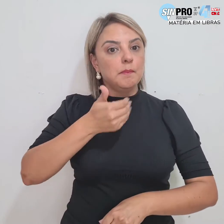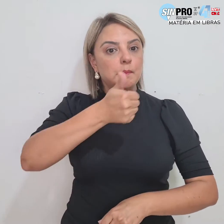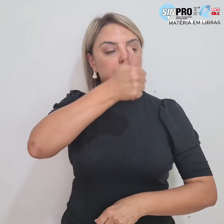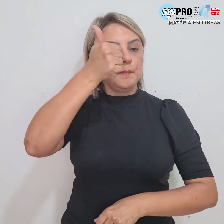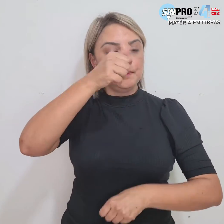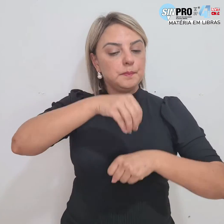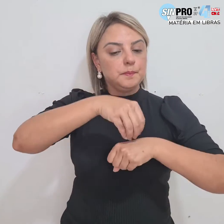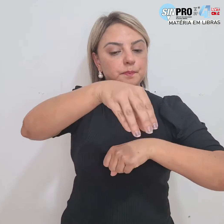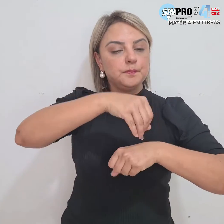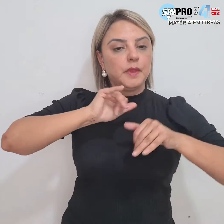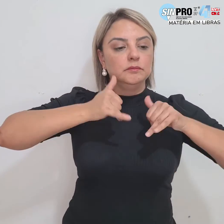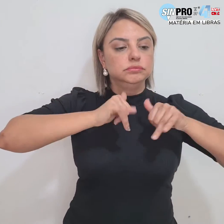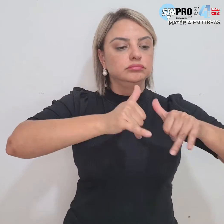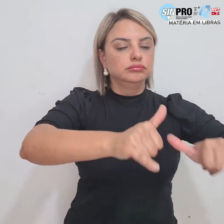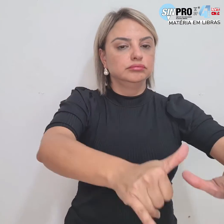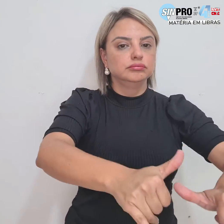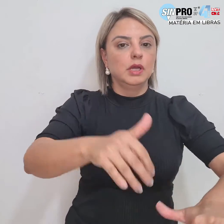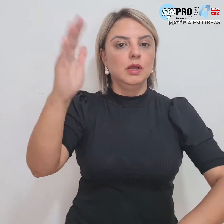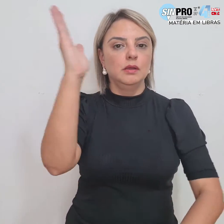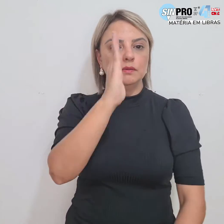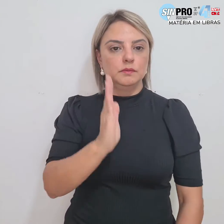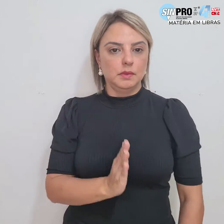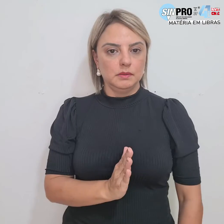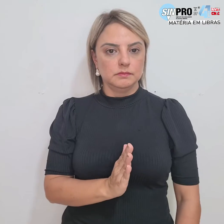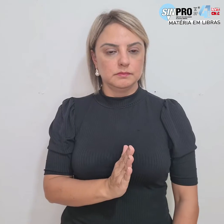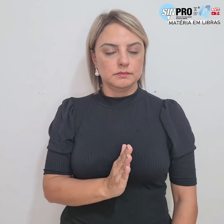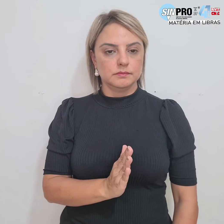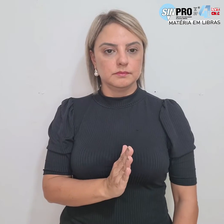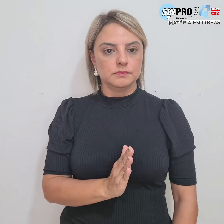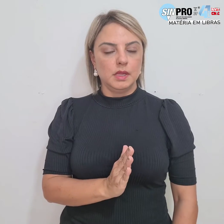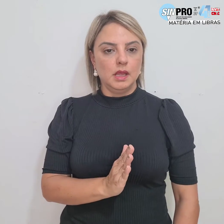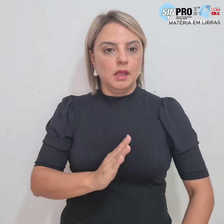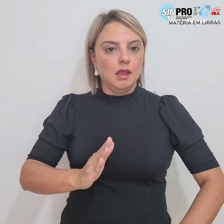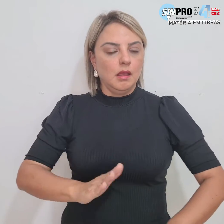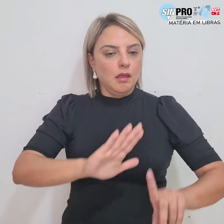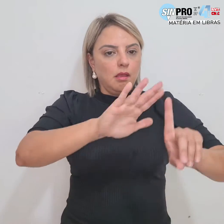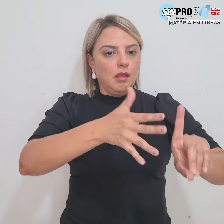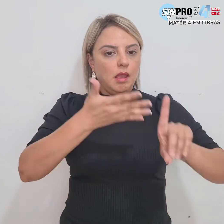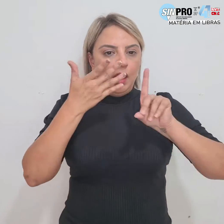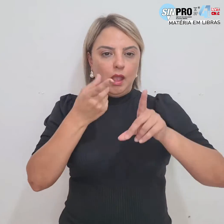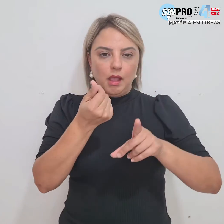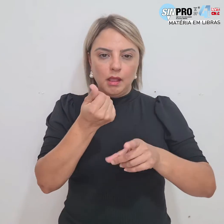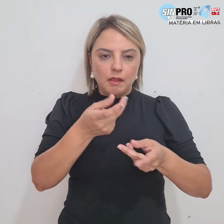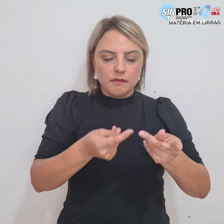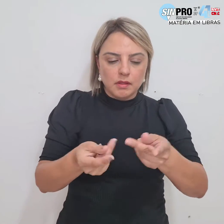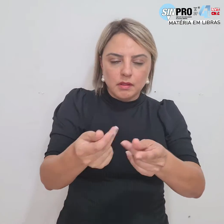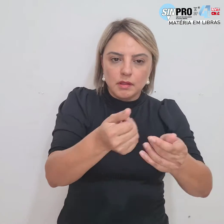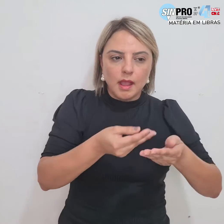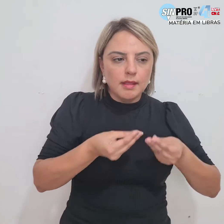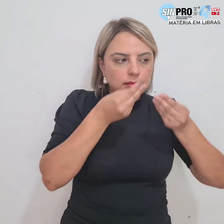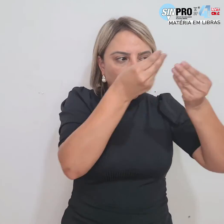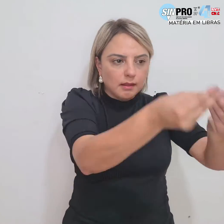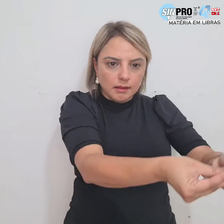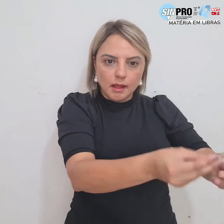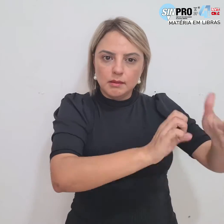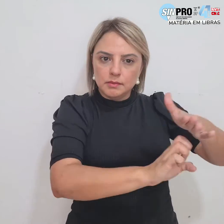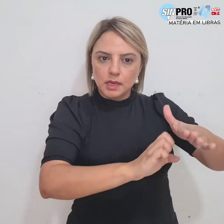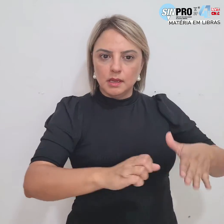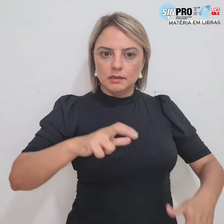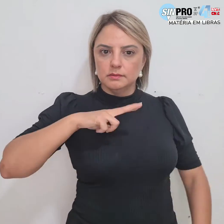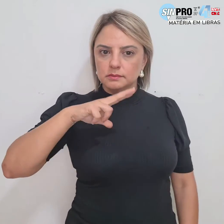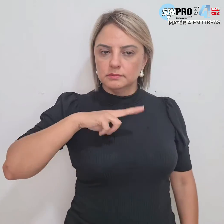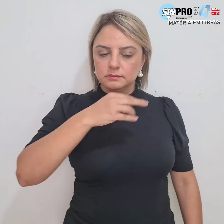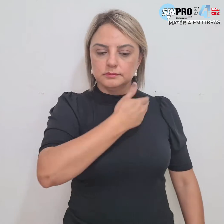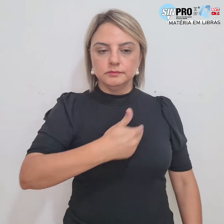considerada uma das melhores distribuidoras de energia elétrica do país. No afã de fazer caixa e entregar a empresa